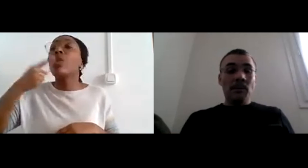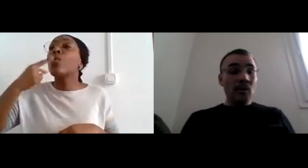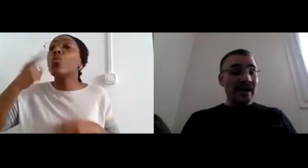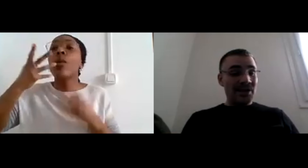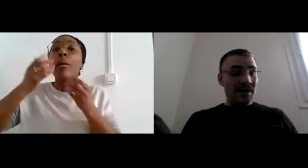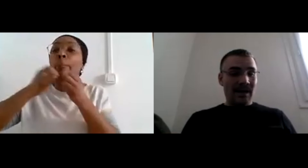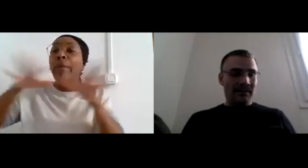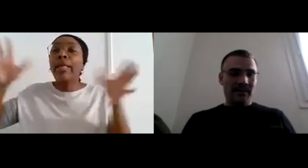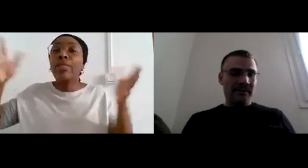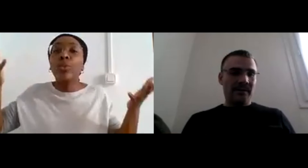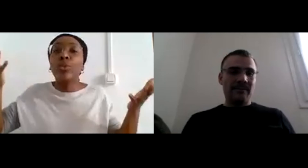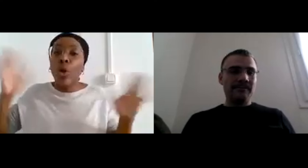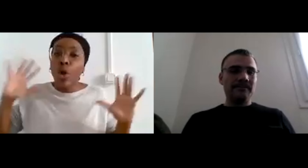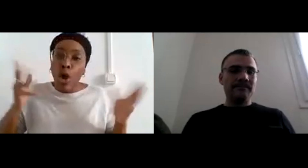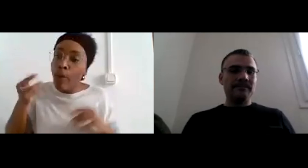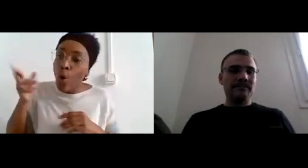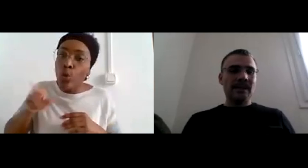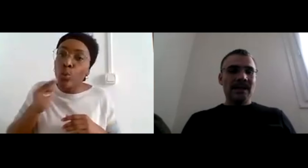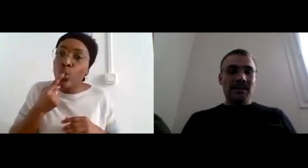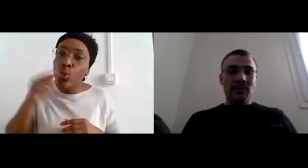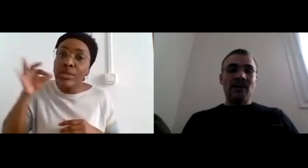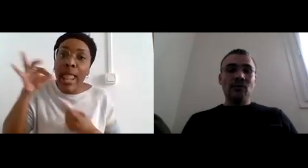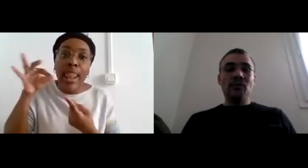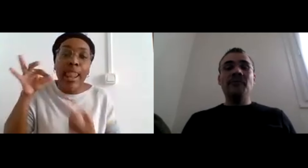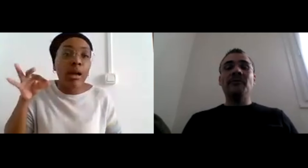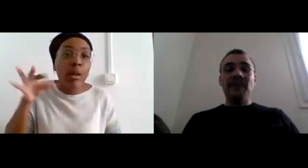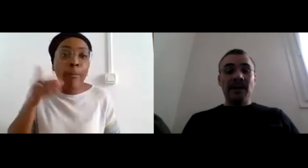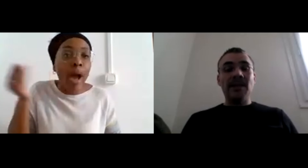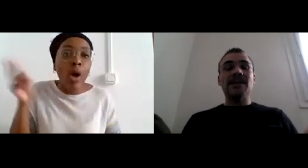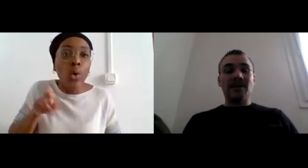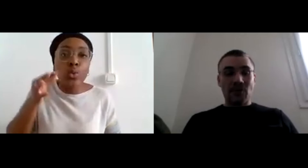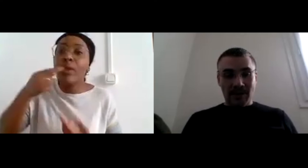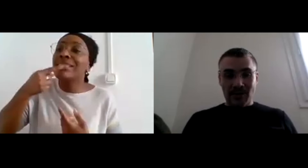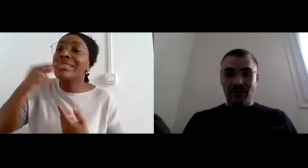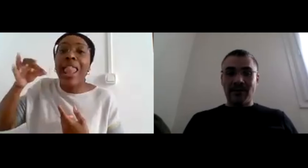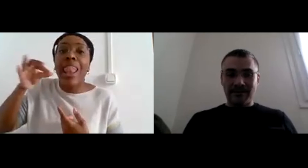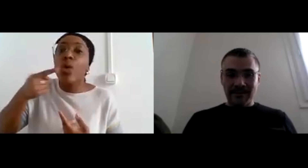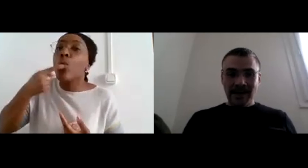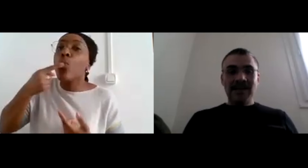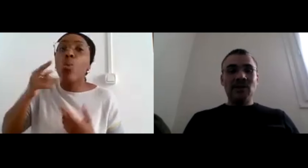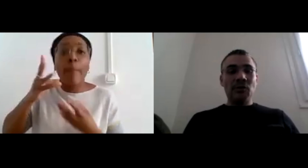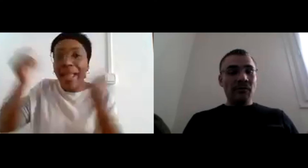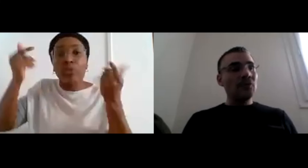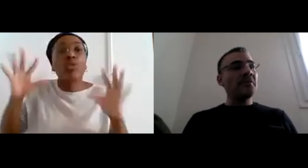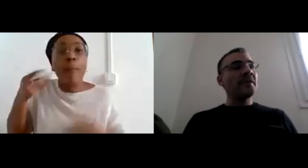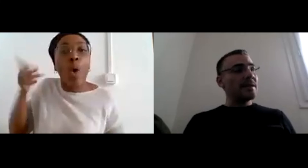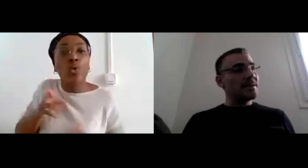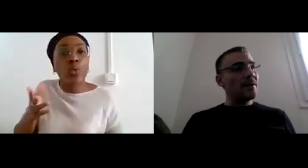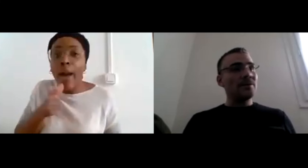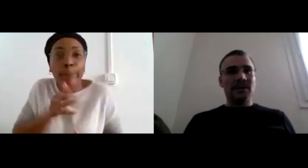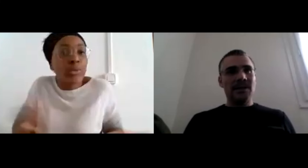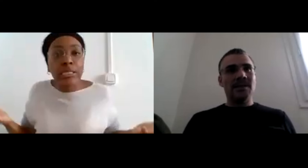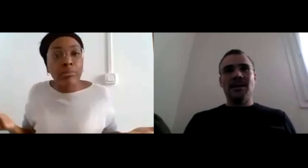C'est un beau gâchis à l'arrivée, en fait. C'est pour ça que nous devons veiller les uns sur les autres. Si tu vois ton frère,